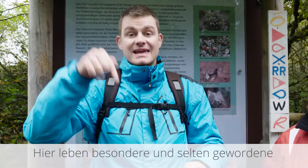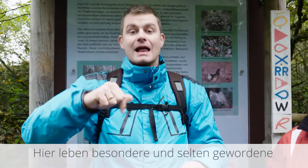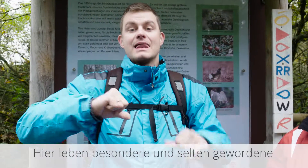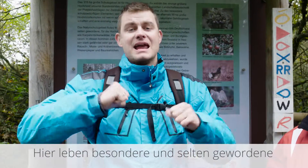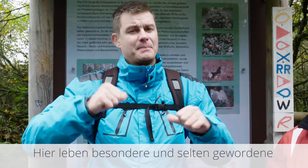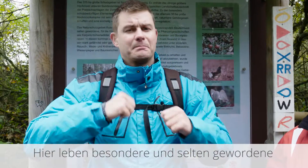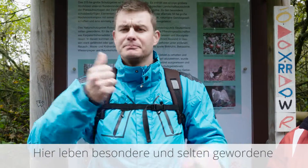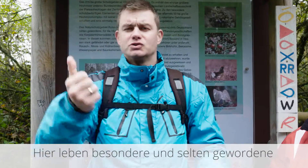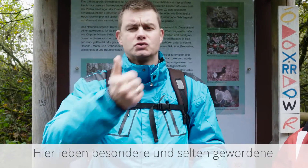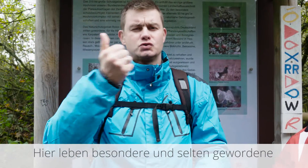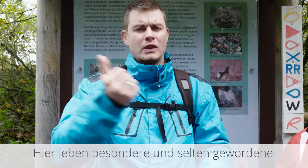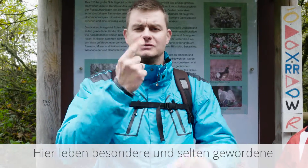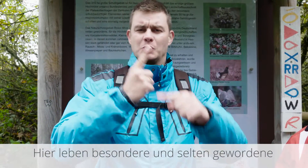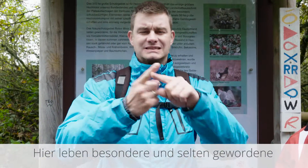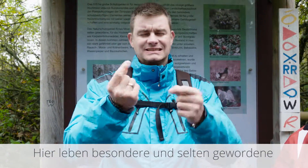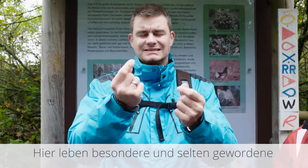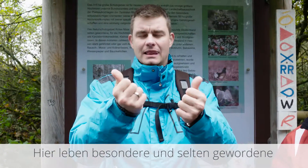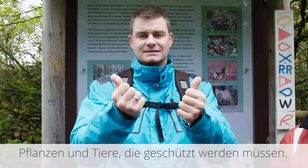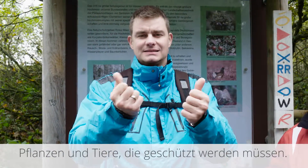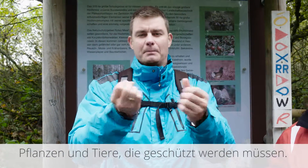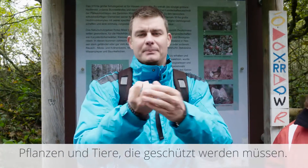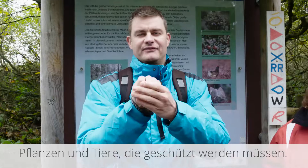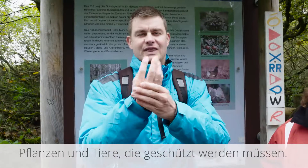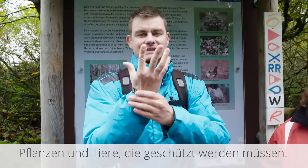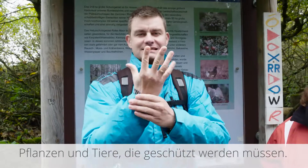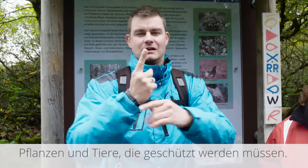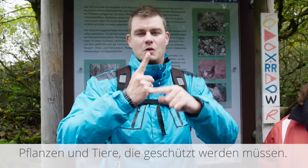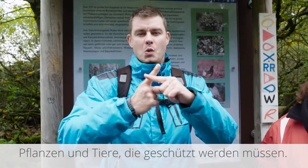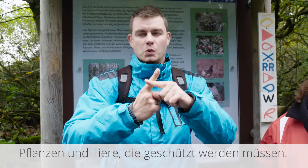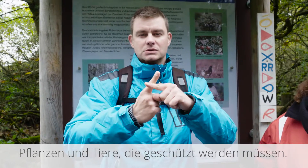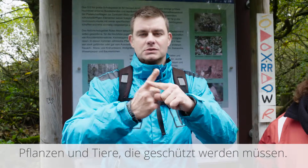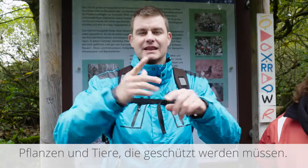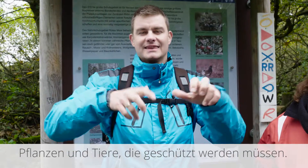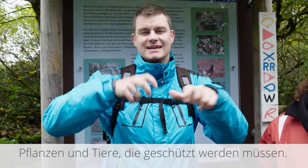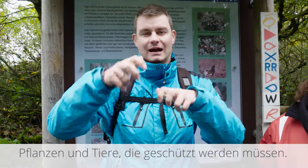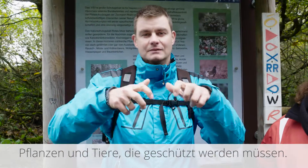Hier leben besondere und selten gewordene Pflanzen und Tiere, die geschützt werden müssen.